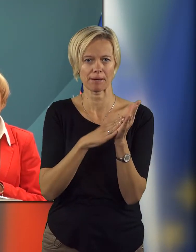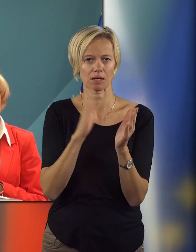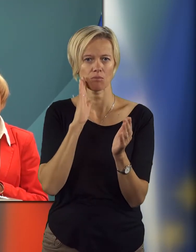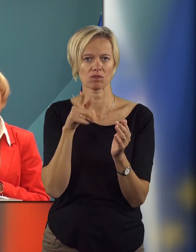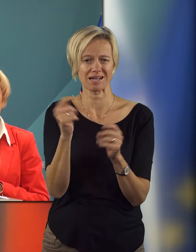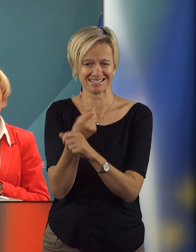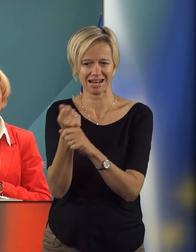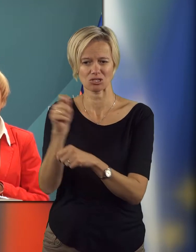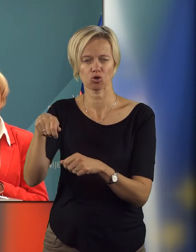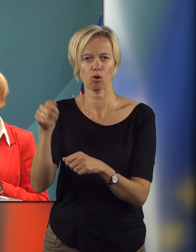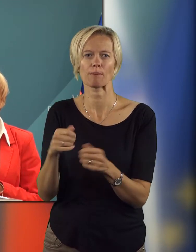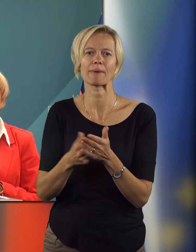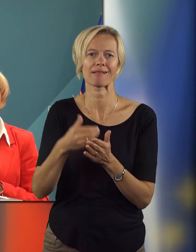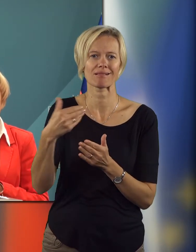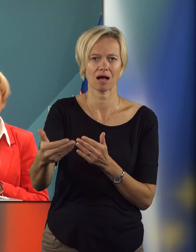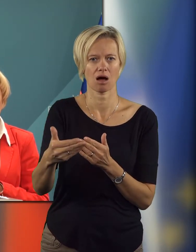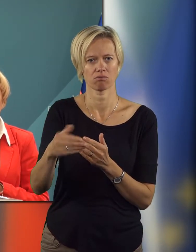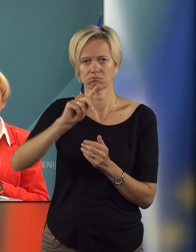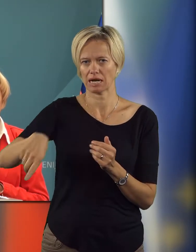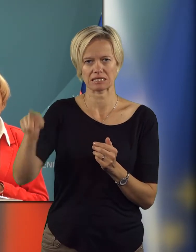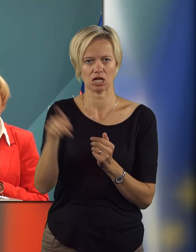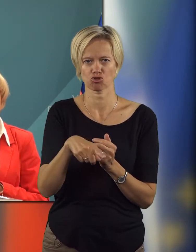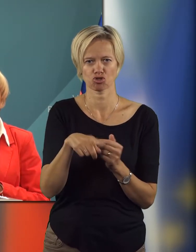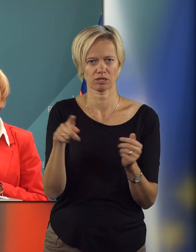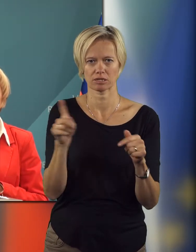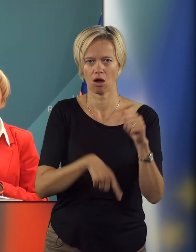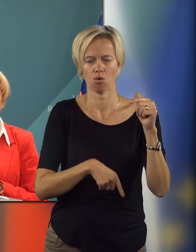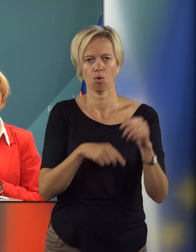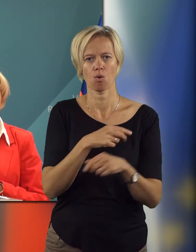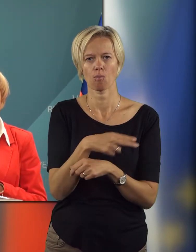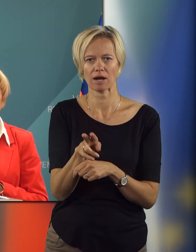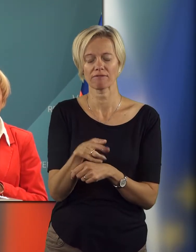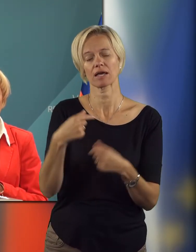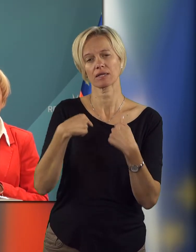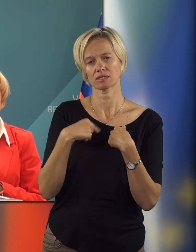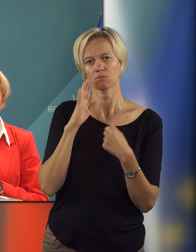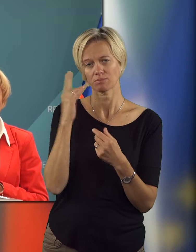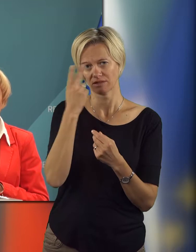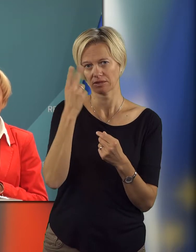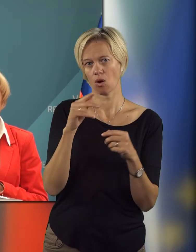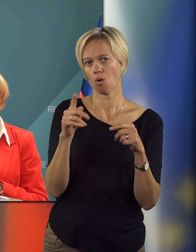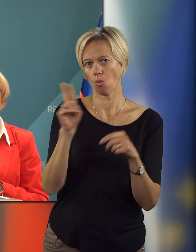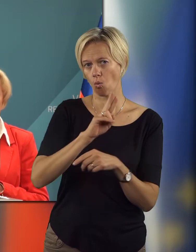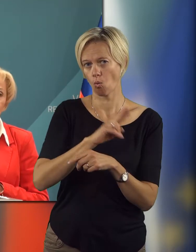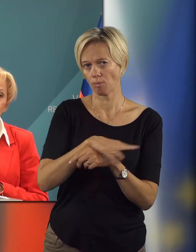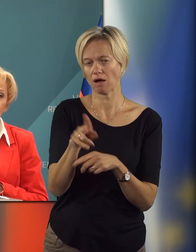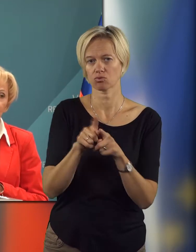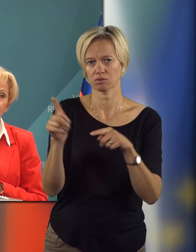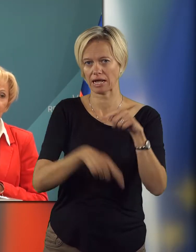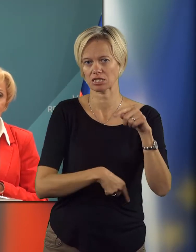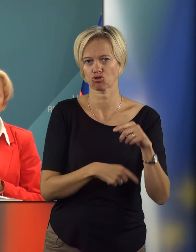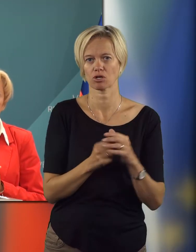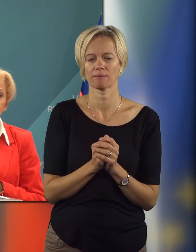primerih bo ta sanacijski odbor predlagal razrešitev uprave in jaz bom potem seveda upravo tudi